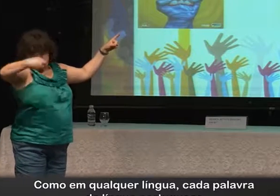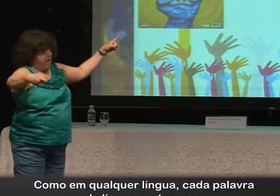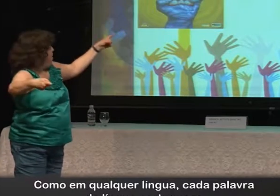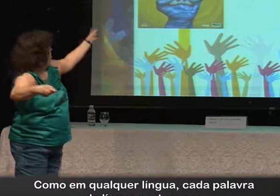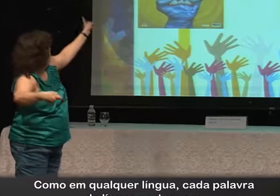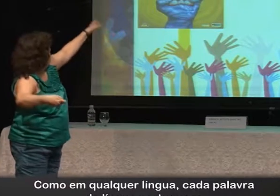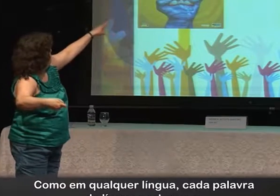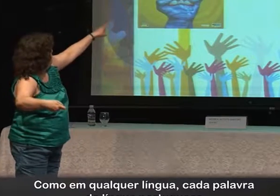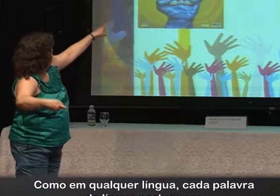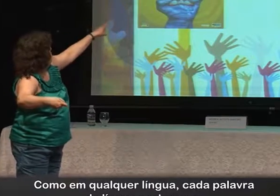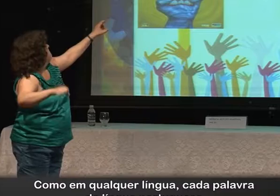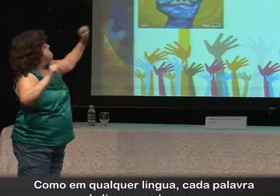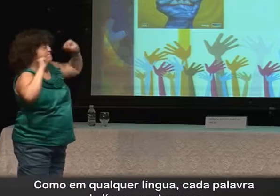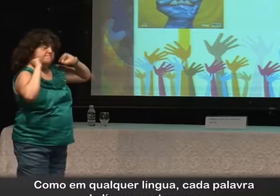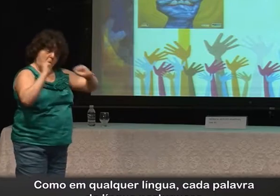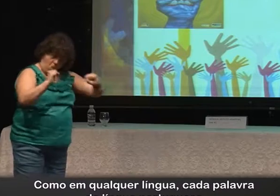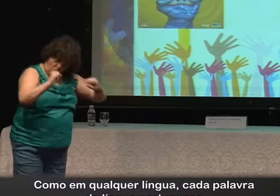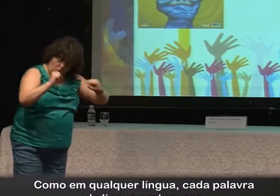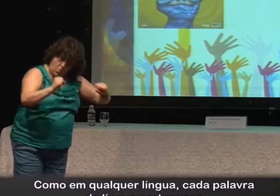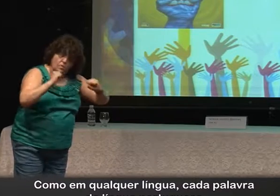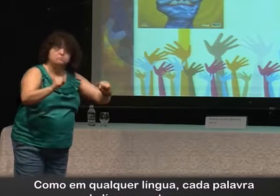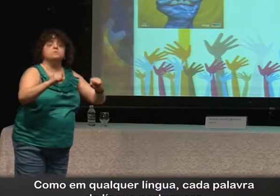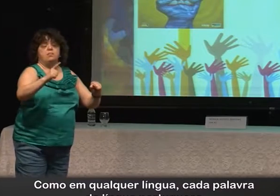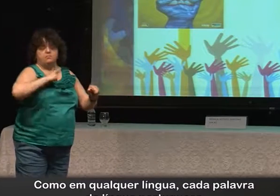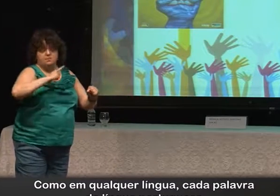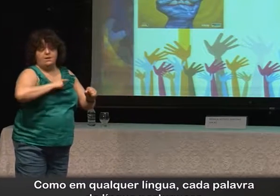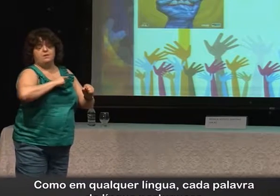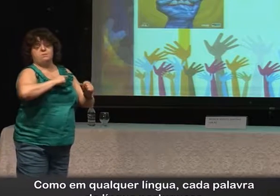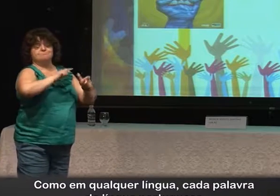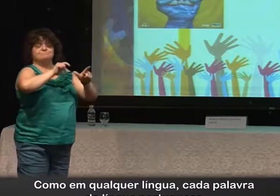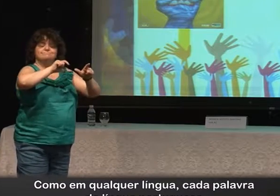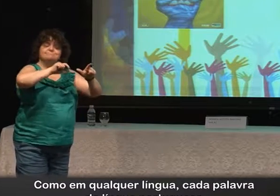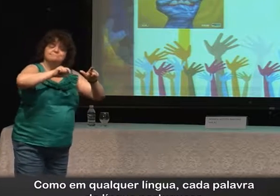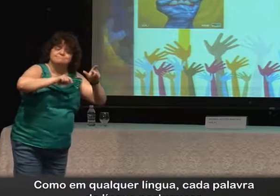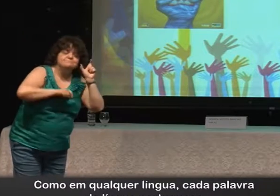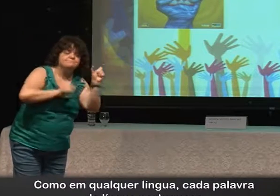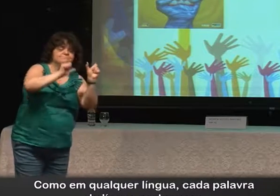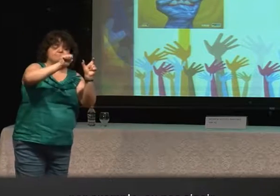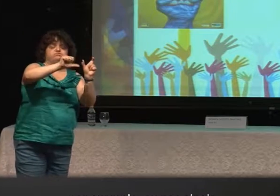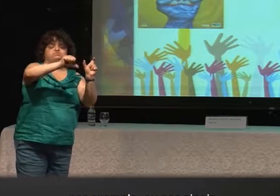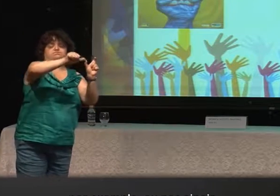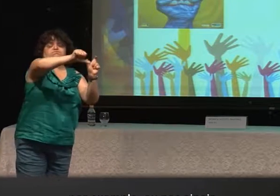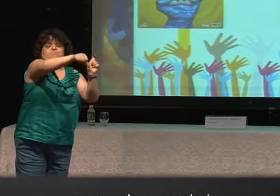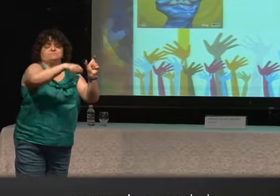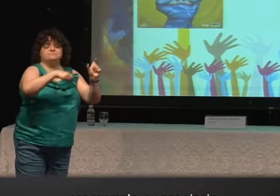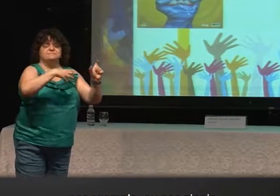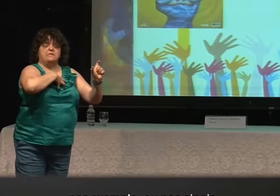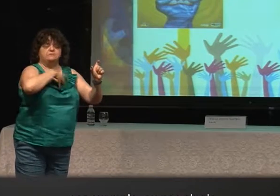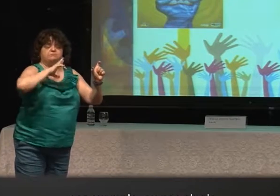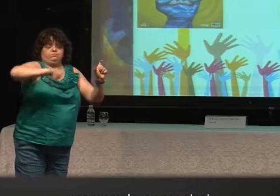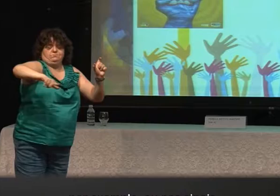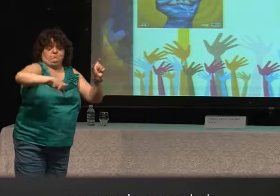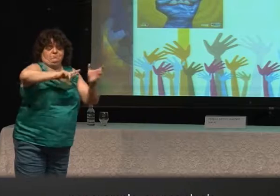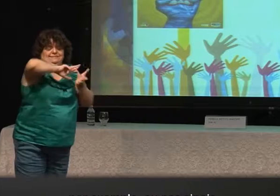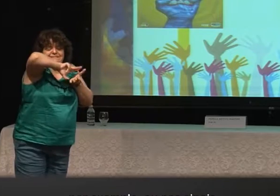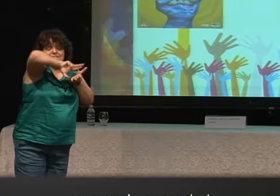Como em qualquer língua, cada palavra, na língua portuguesa, por exemplo, ou nos sinais,